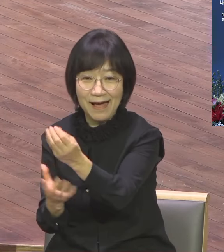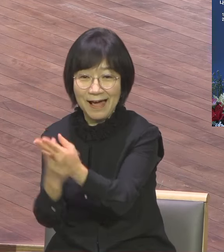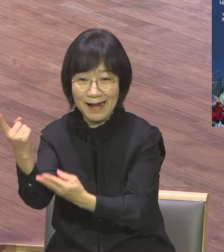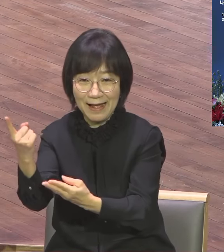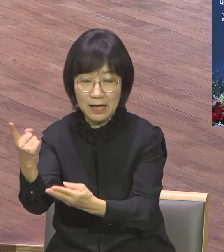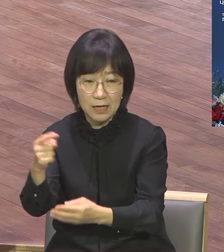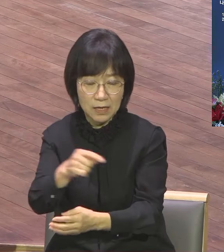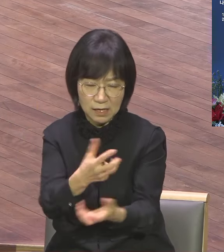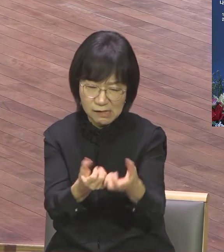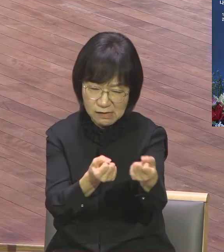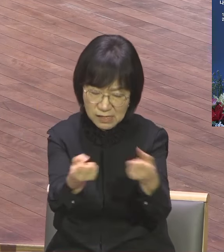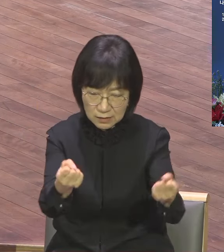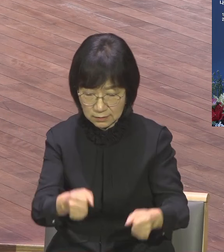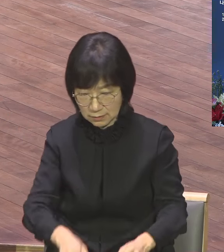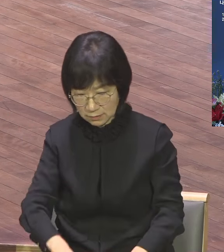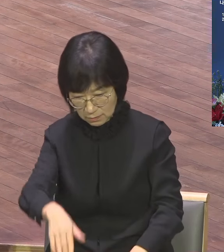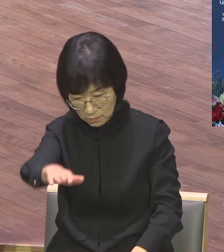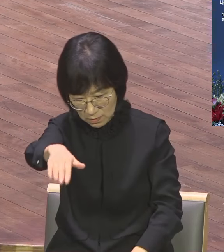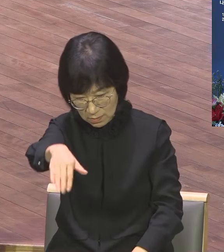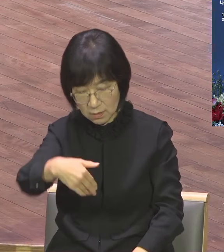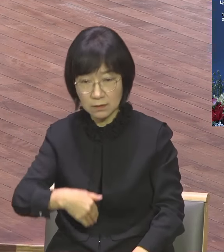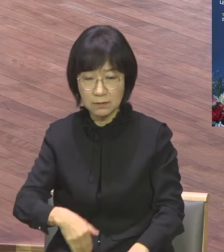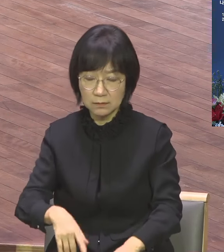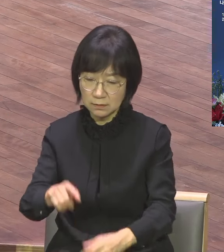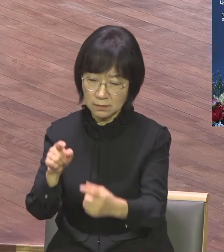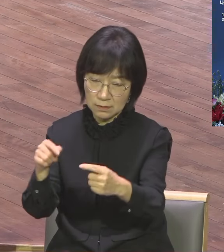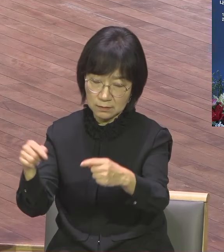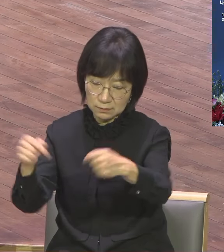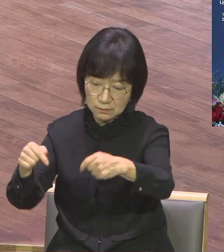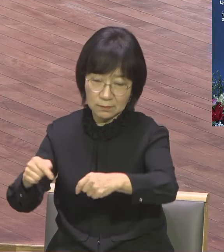하나 되게 만들도록. 그럼 하나 쫙.